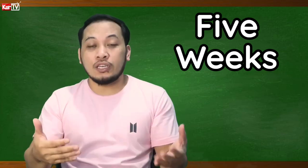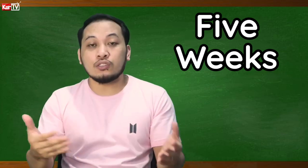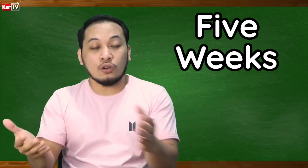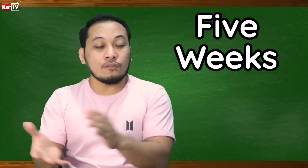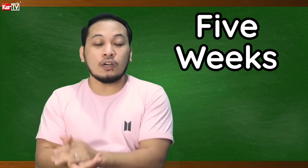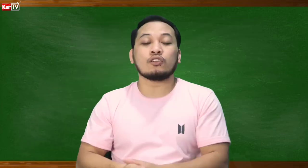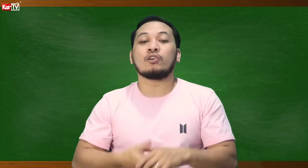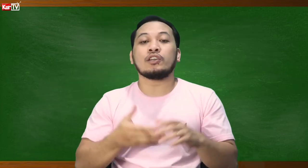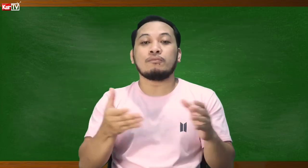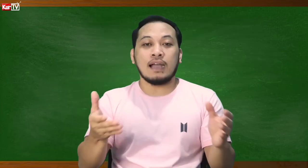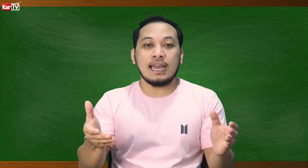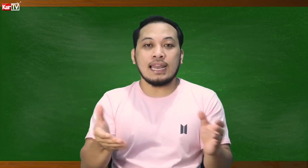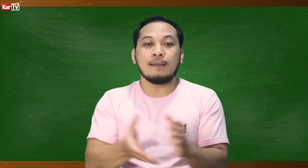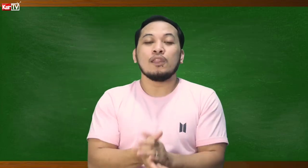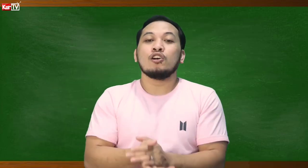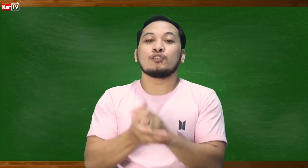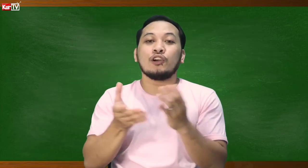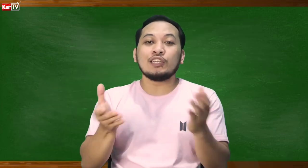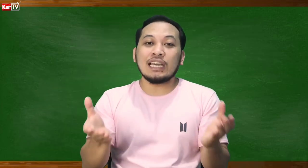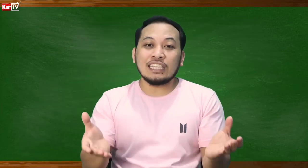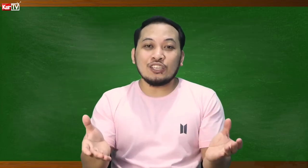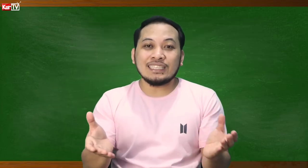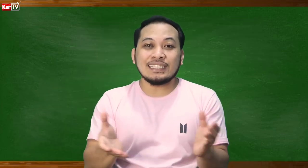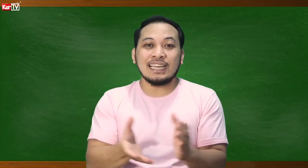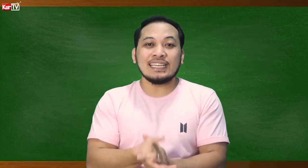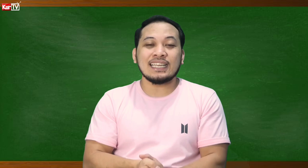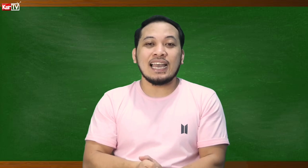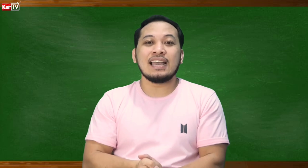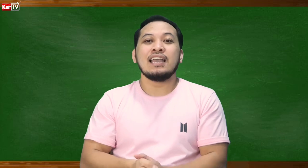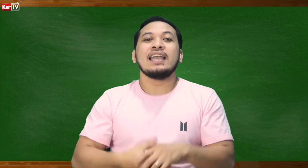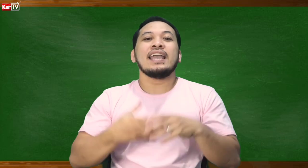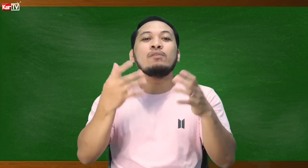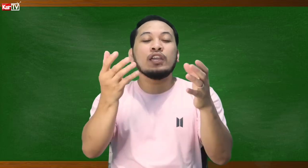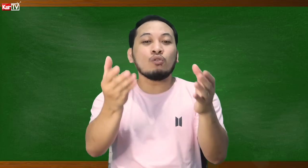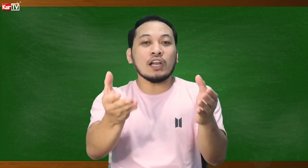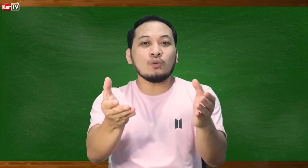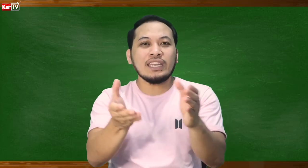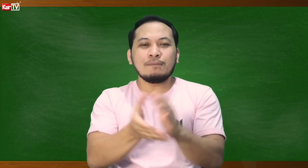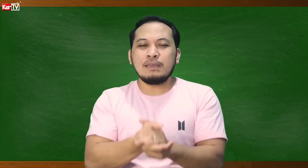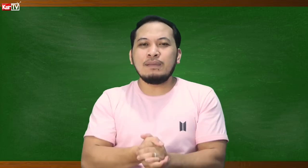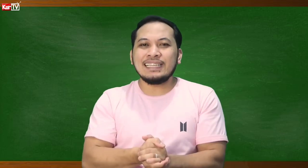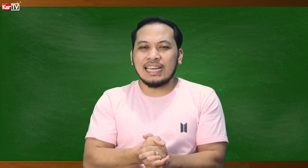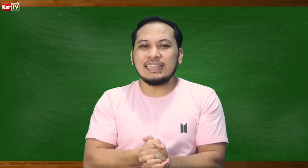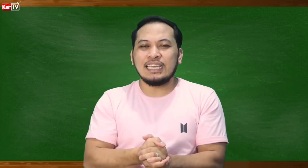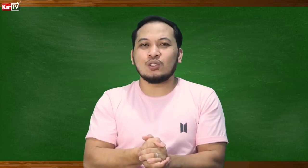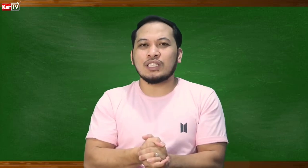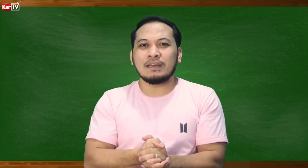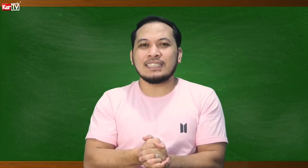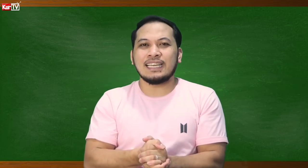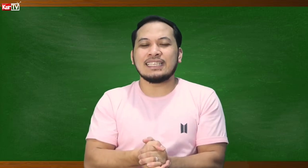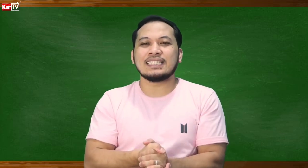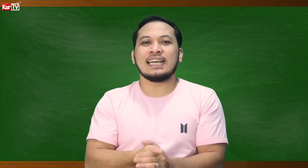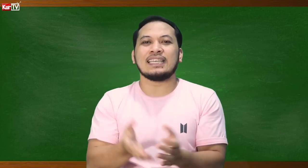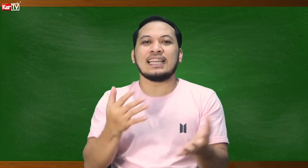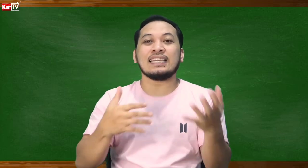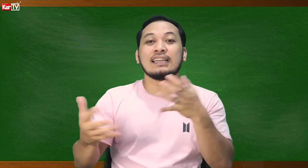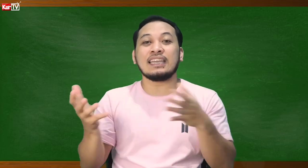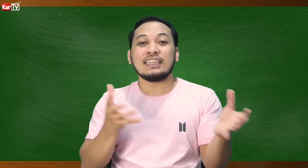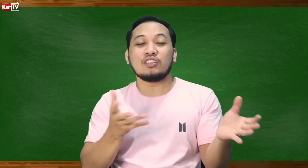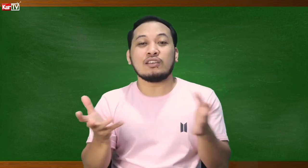and so forth, to kayong bahala. So, ganun natin yung isisenyas, ha? Anyway, kung kayo ay nabibilisan dito sa pagsisenyas natin, ayan, nakikita nyo naman,